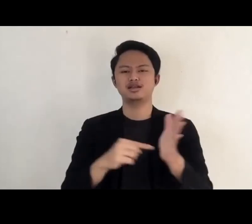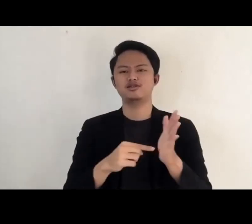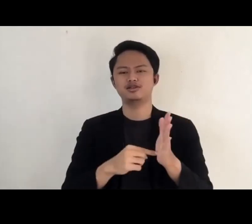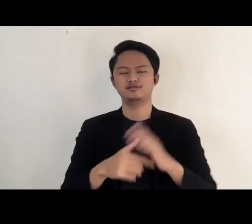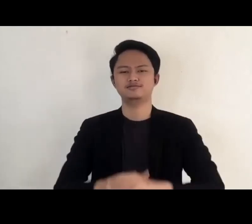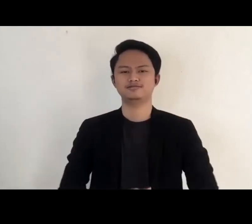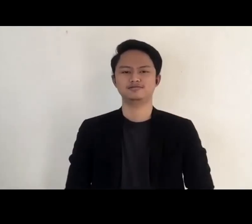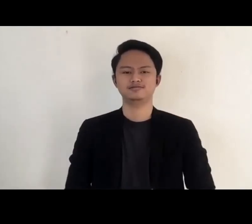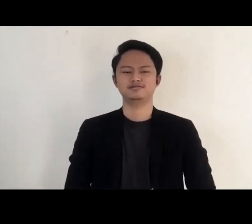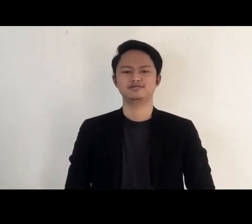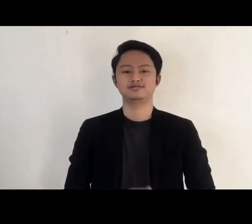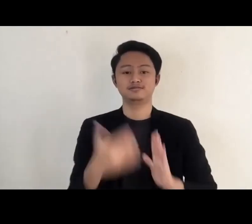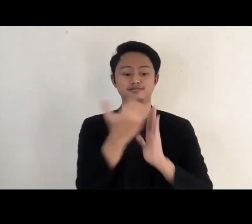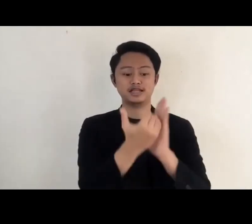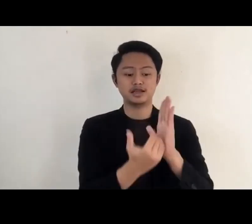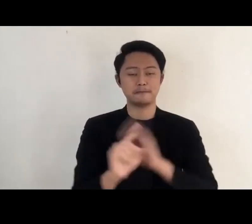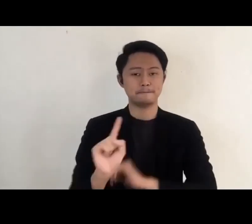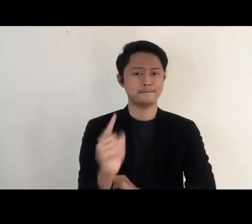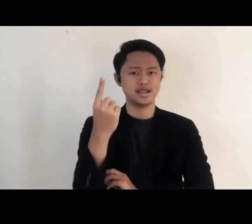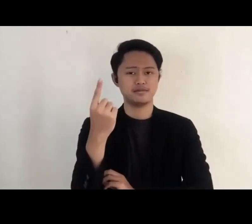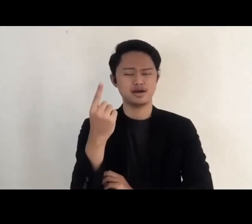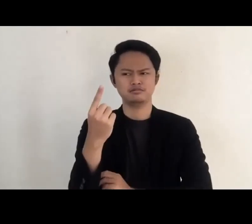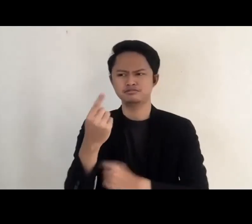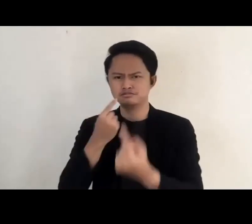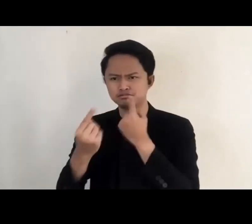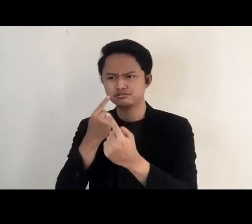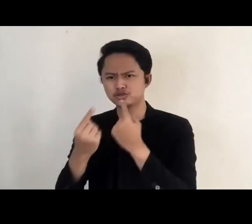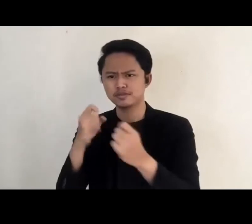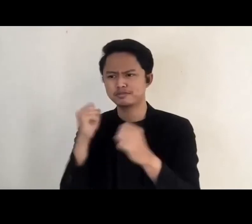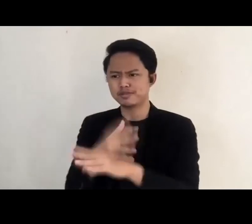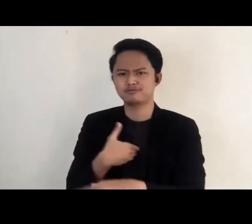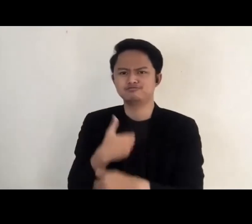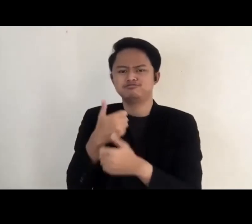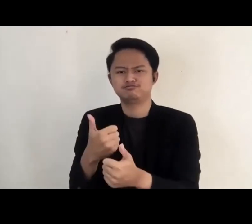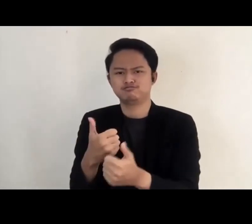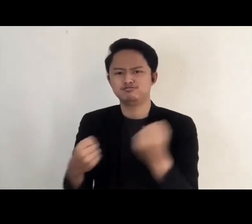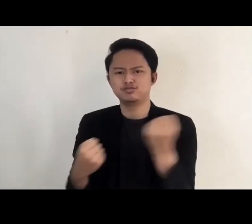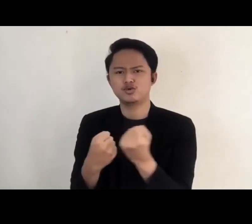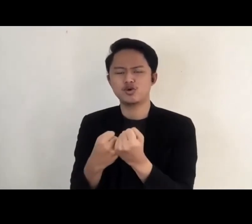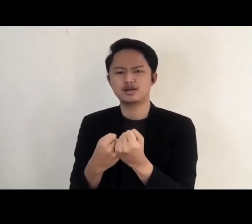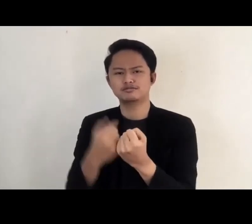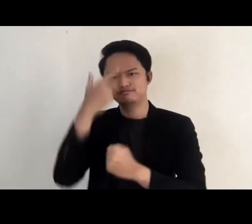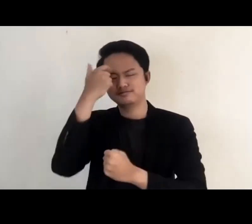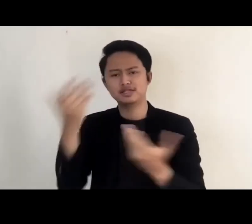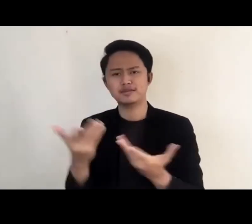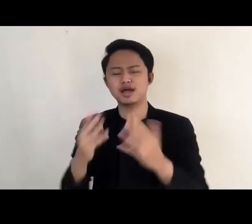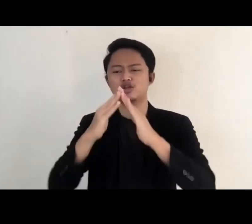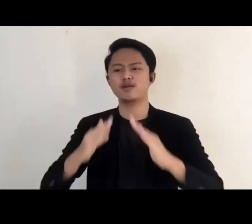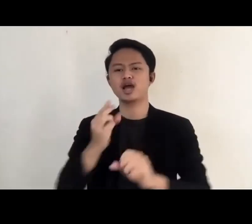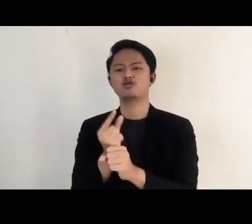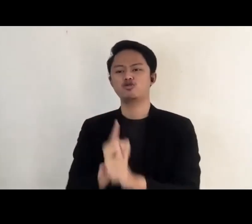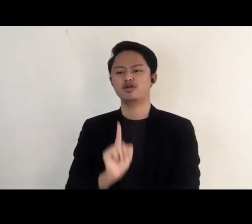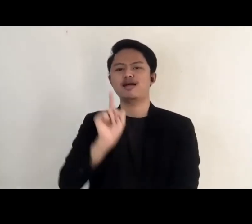Khusus pada sesi perdana ini, sebelum kita berdiskusi, praktik baik dukungan belajar dari rumah melalui guru kunjung dan pos